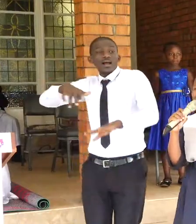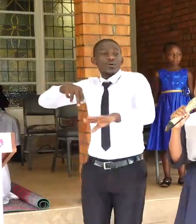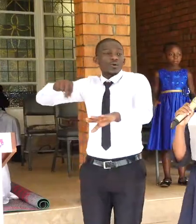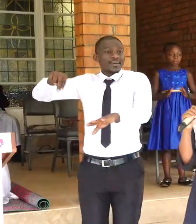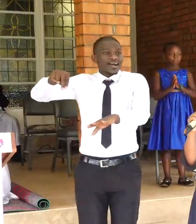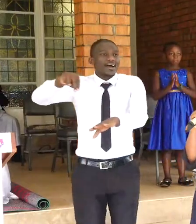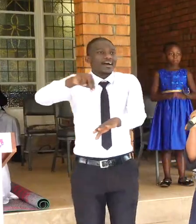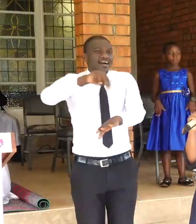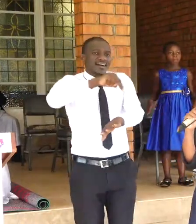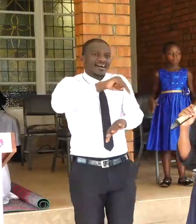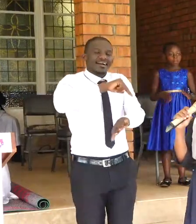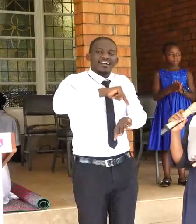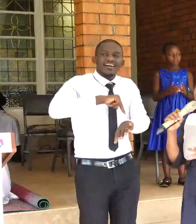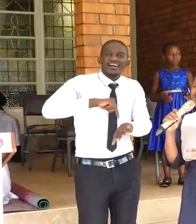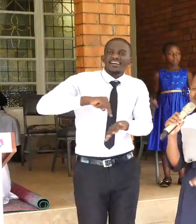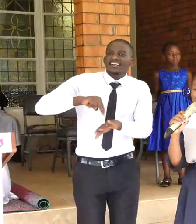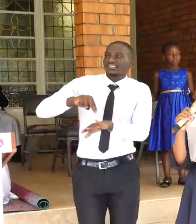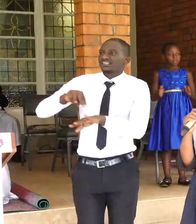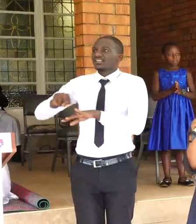w'amawanga gonna.